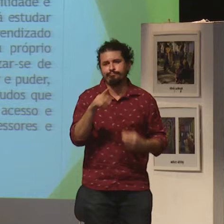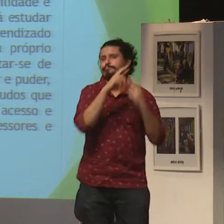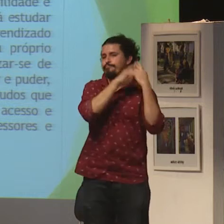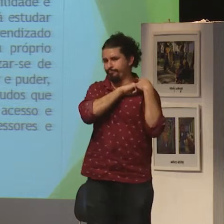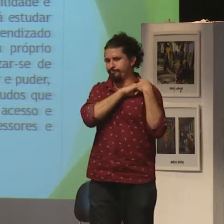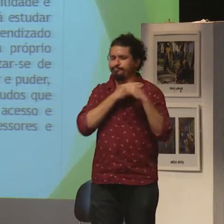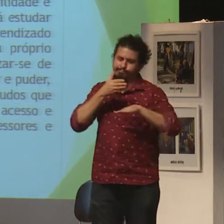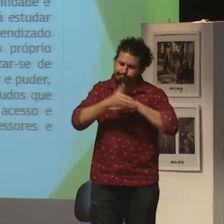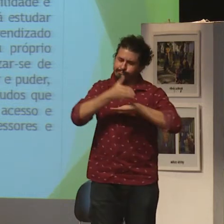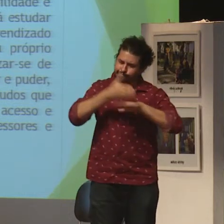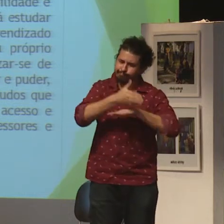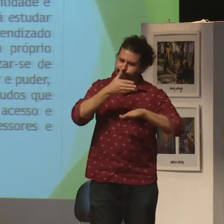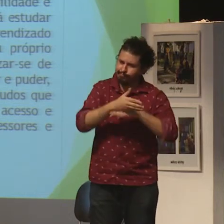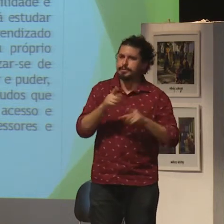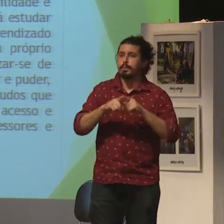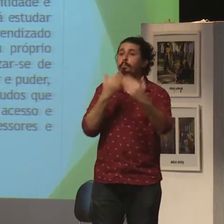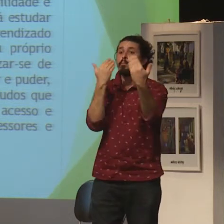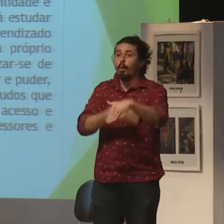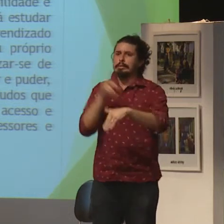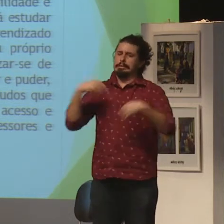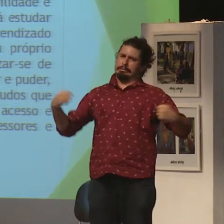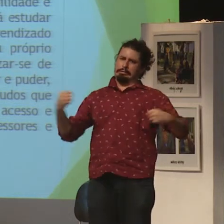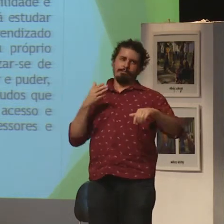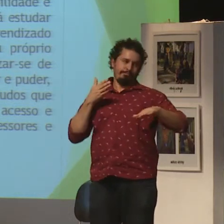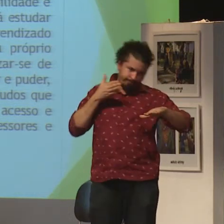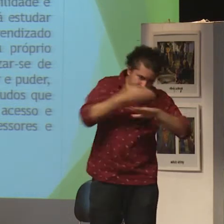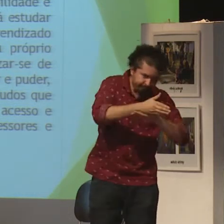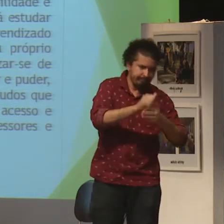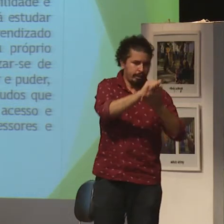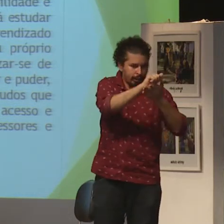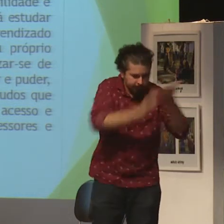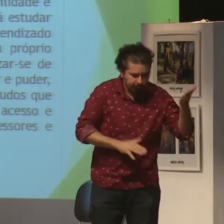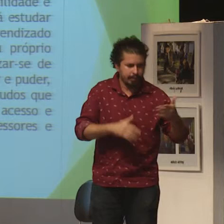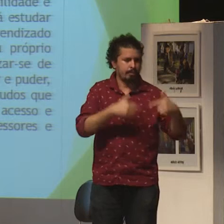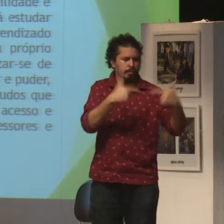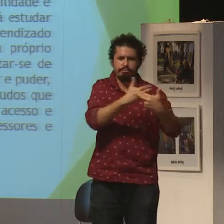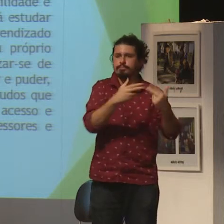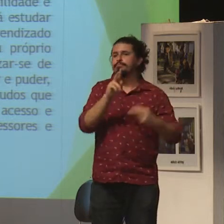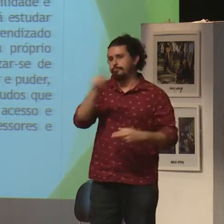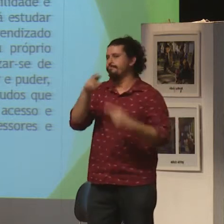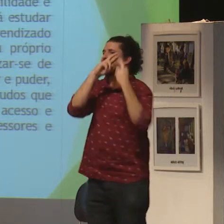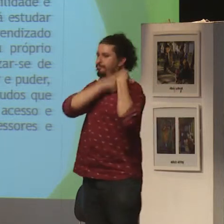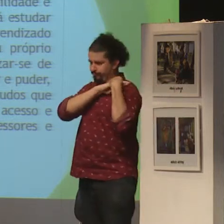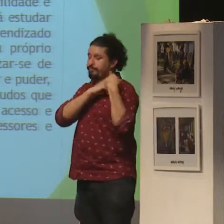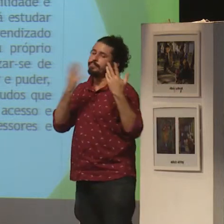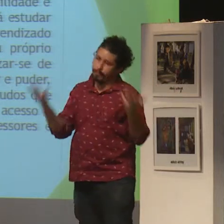assistem àquela aula, você tem essa responsabilidade de ir até a faculdade. Vocês correm, fazem as atividades, isso é uma